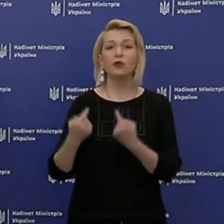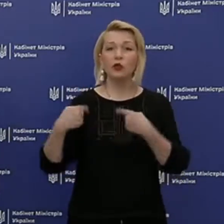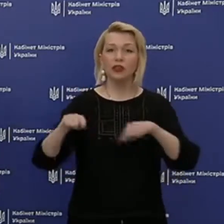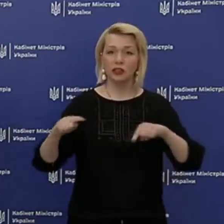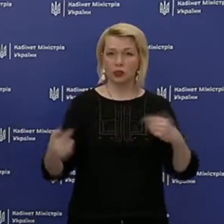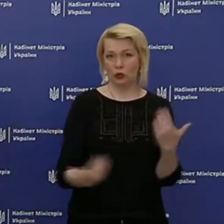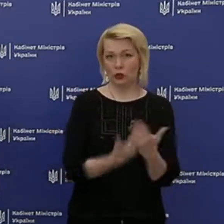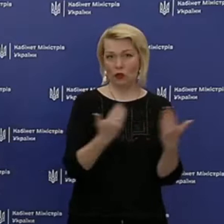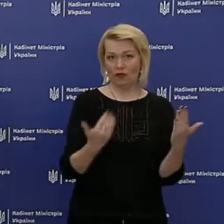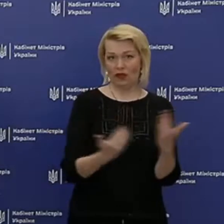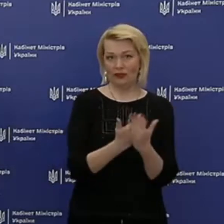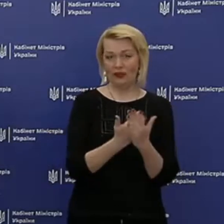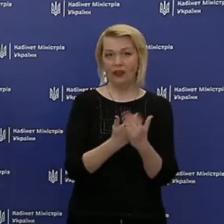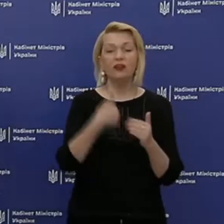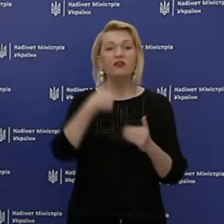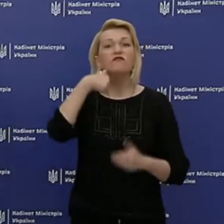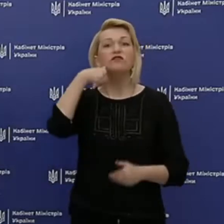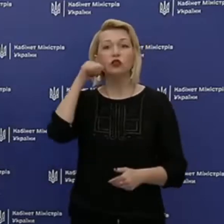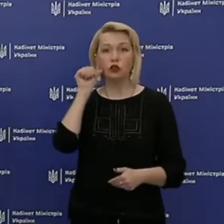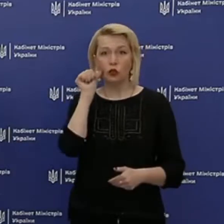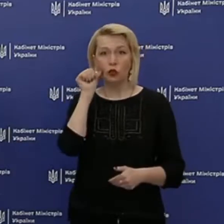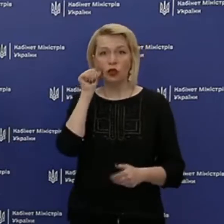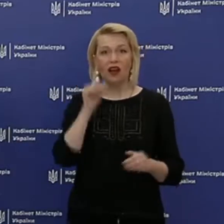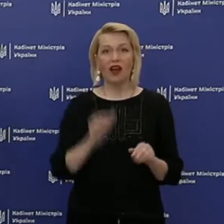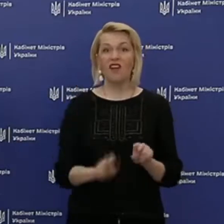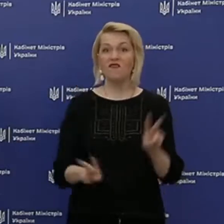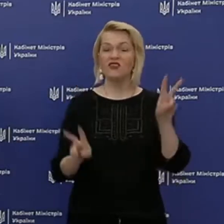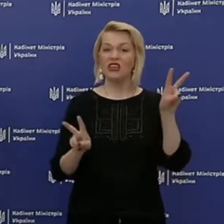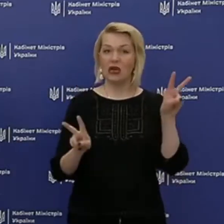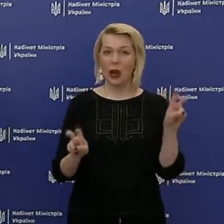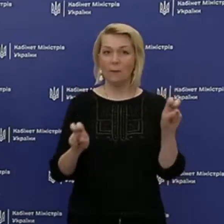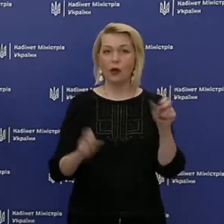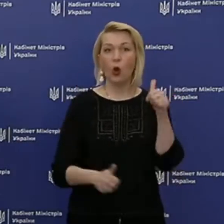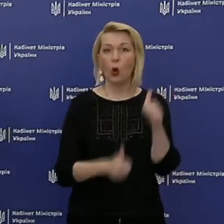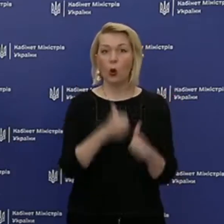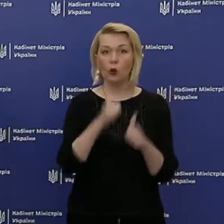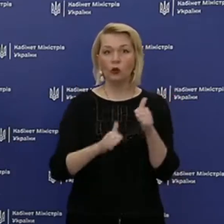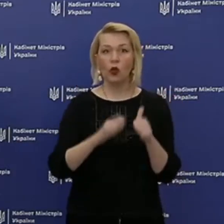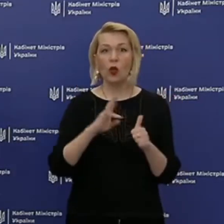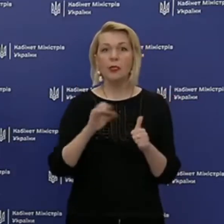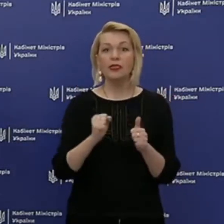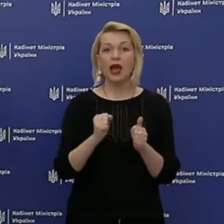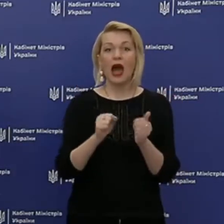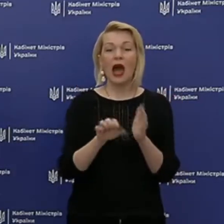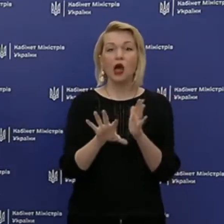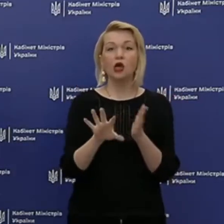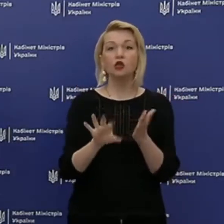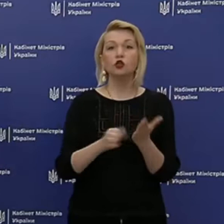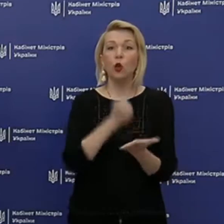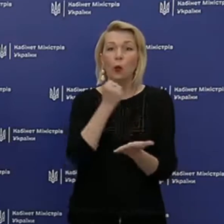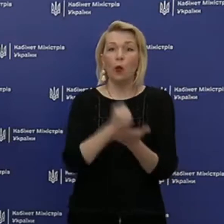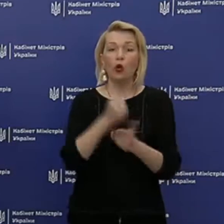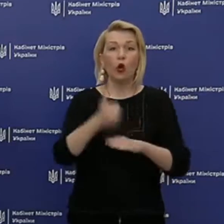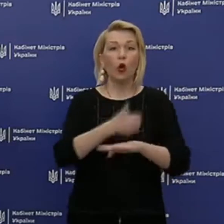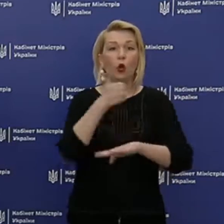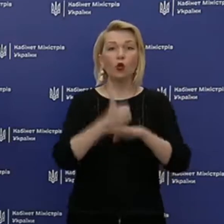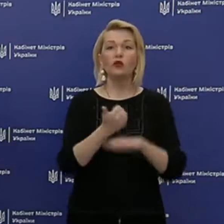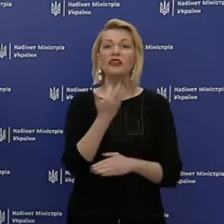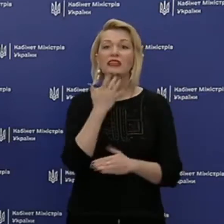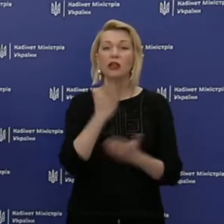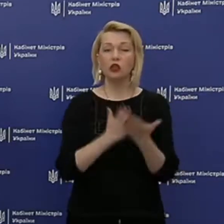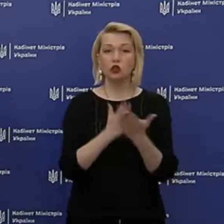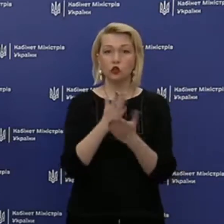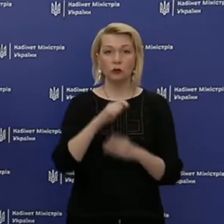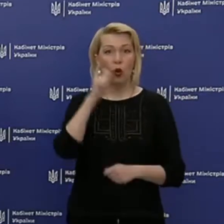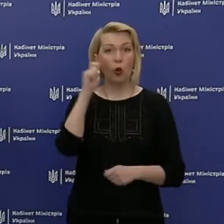новин. Вчора в рамках конкурсу на добор на голову Національної служби